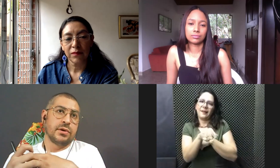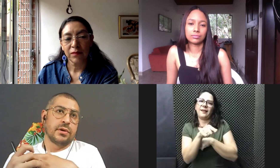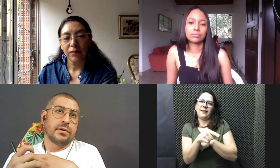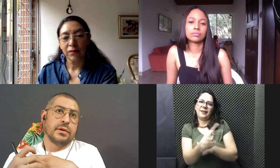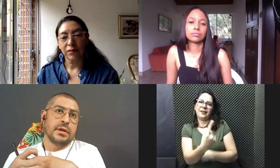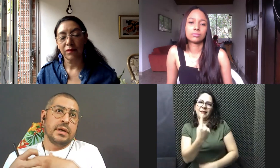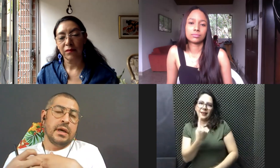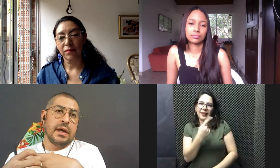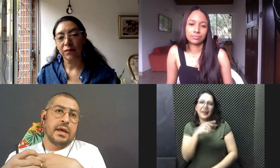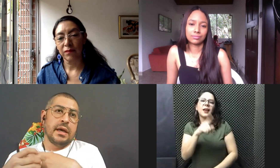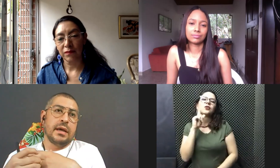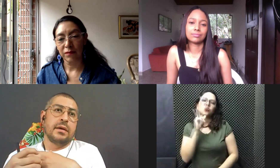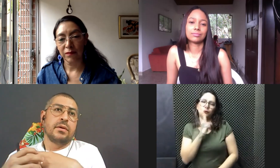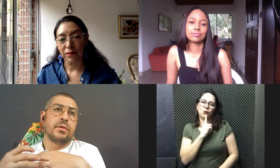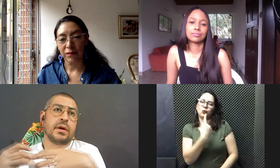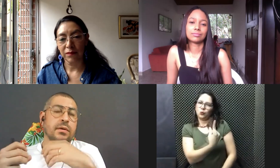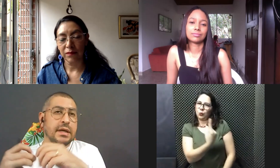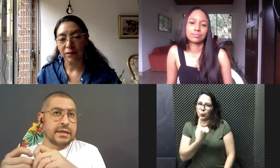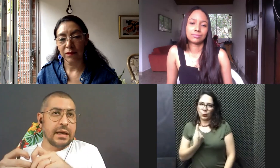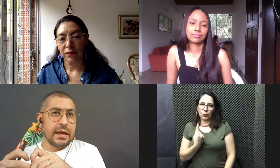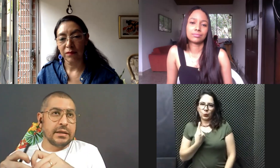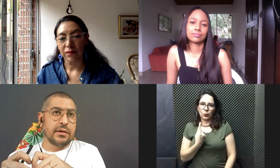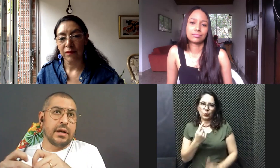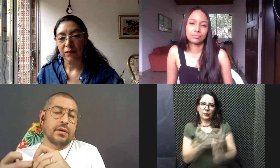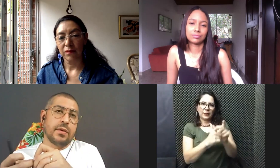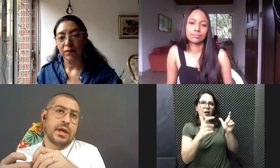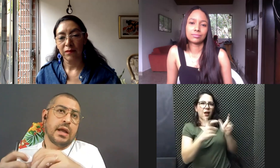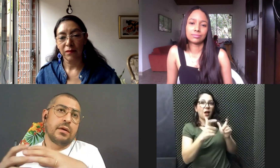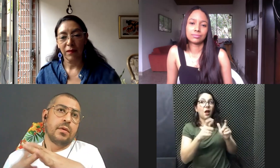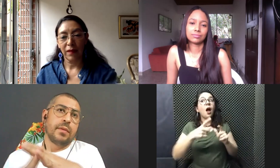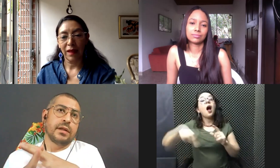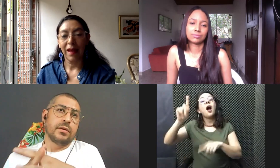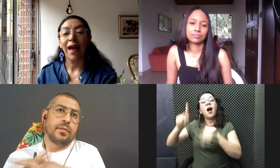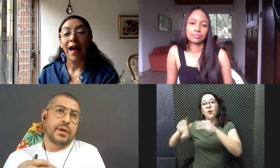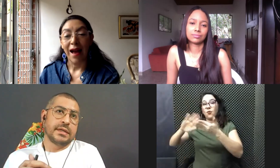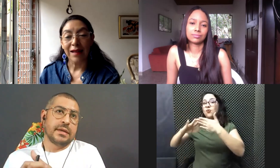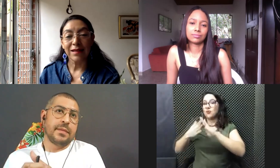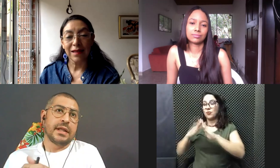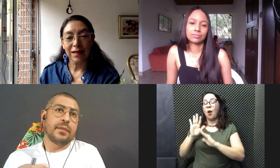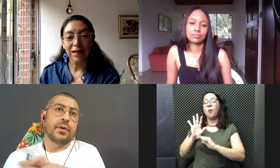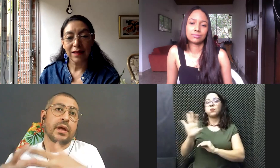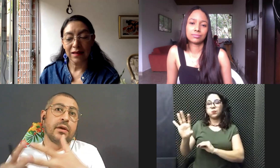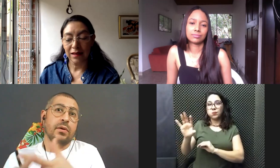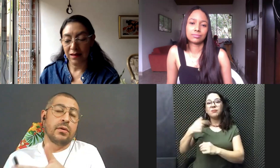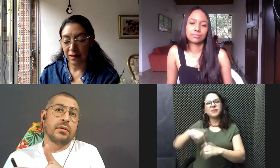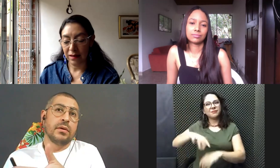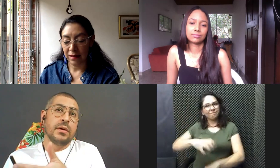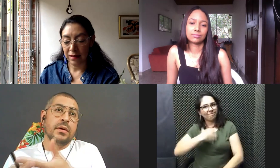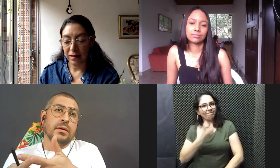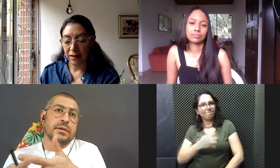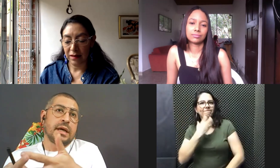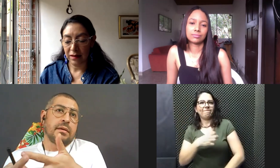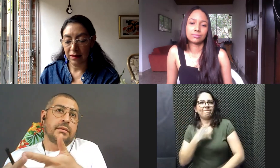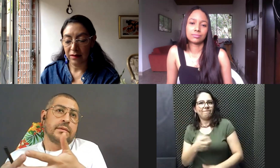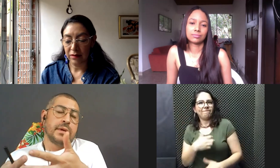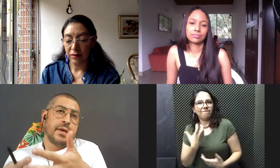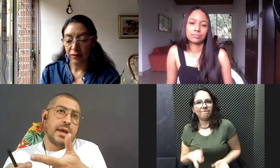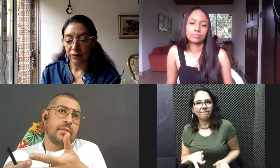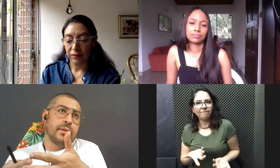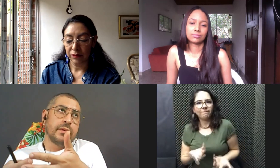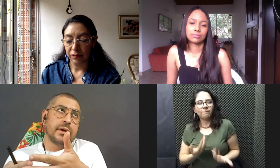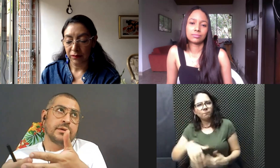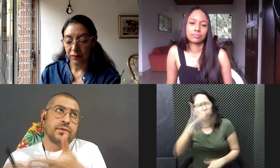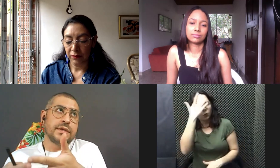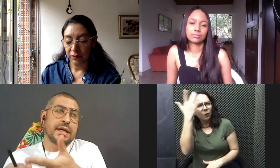chico sordo. Hubo algunas quejas dentro de la comunidad en algún momento, precisamente porque no, o sea,